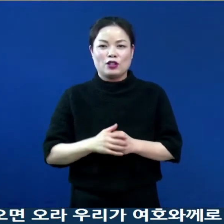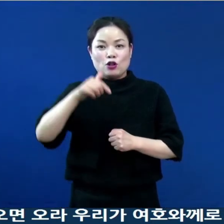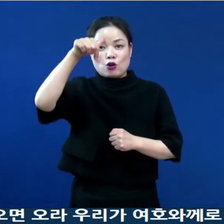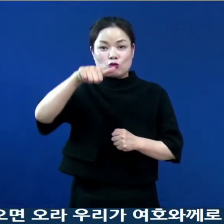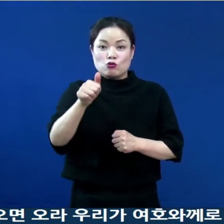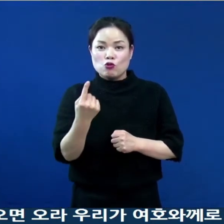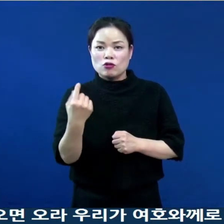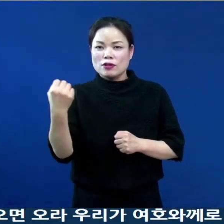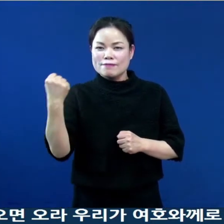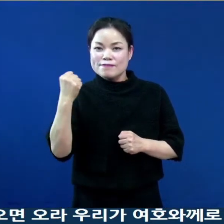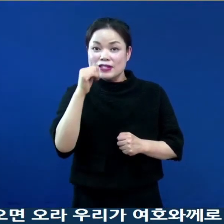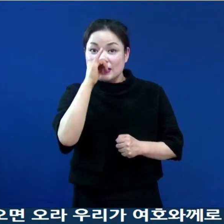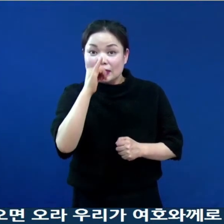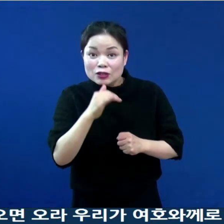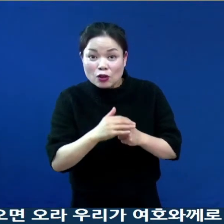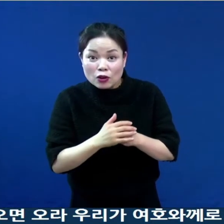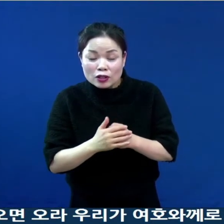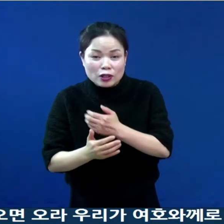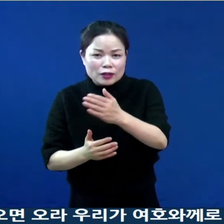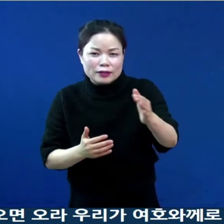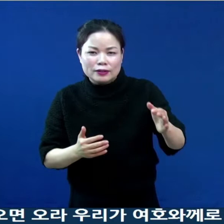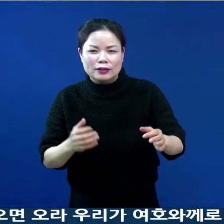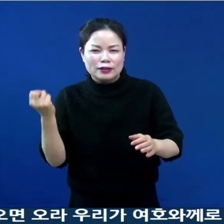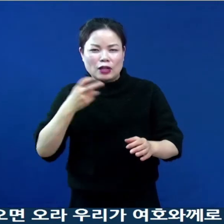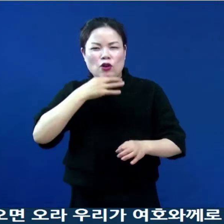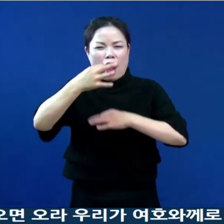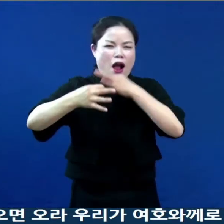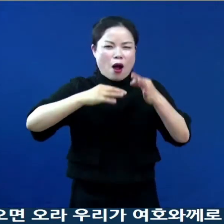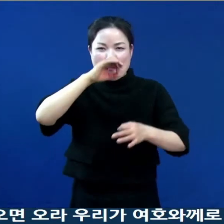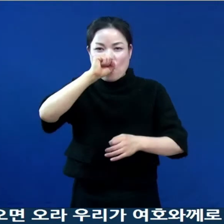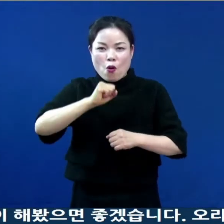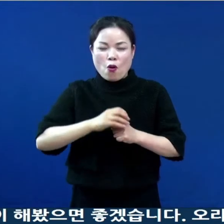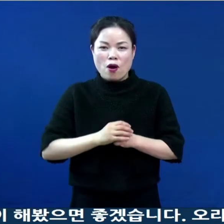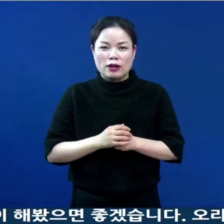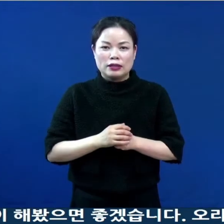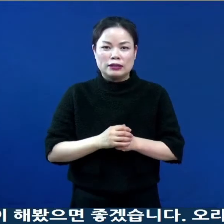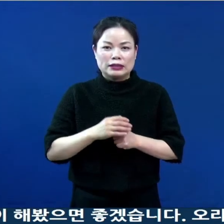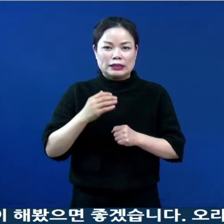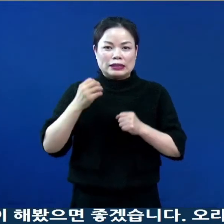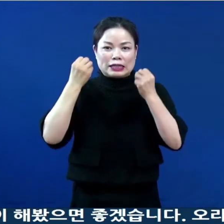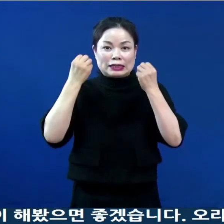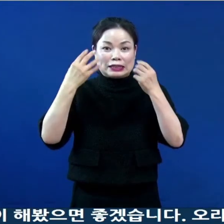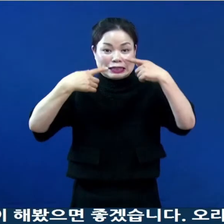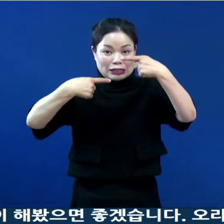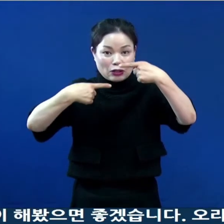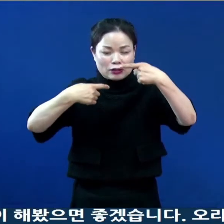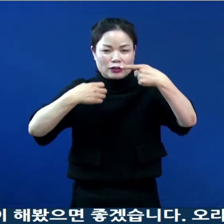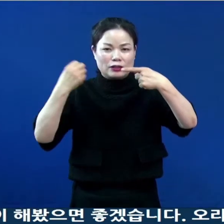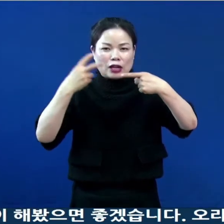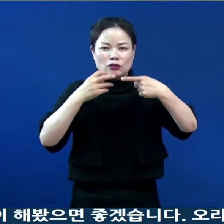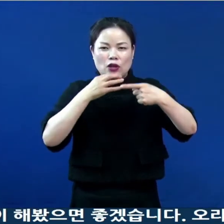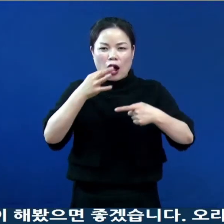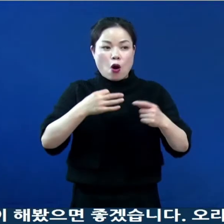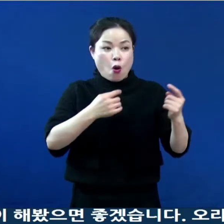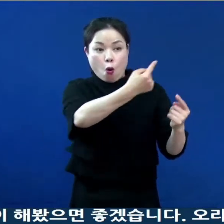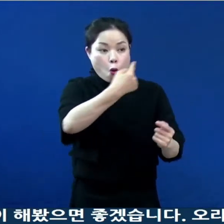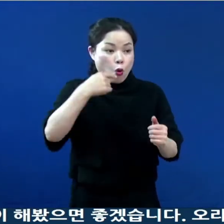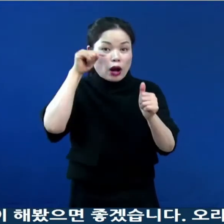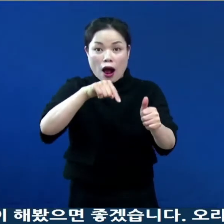구호에도 힘이 있습니다. 이 구호를 여러분 자주 외치셨으면 좋겠습니다. 이제 신년의 이 구호를 우리가 자주 외쳤으면 좋겠습니다.